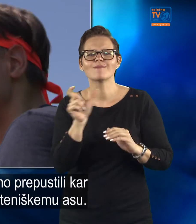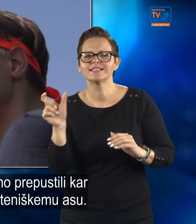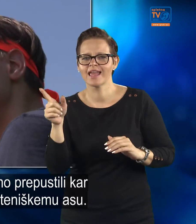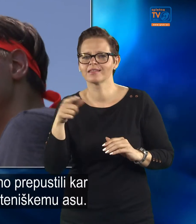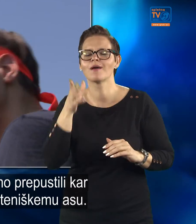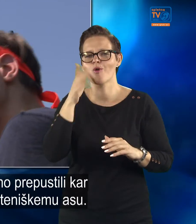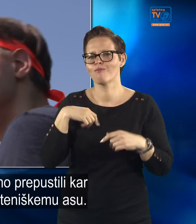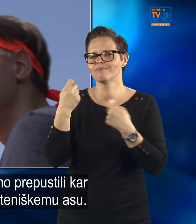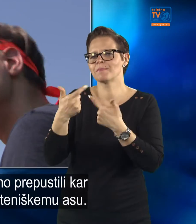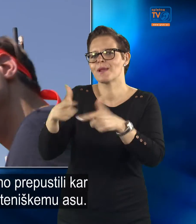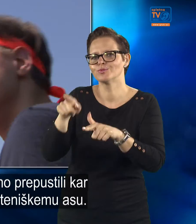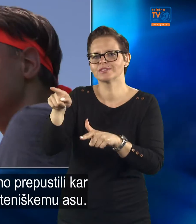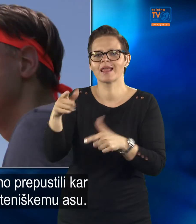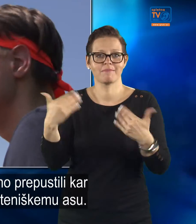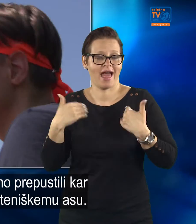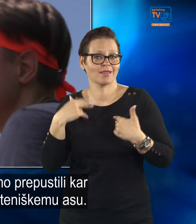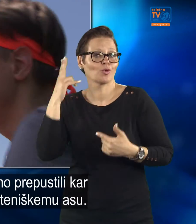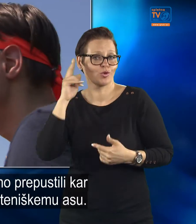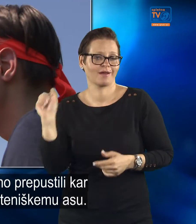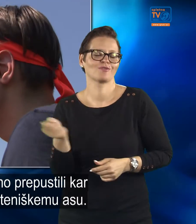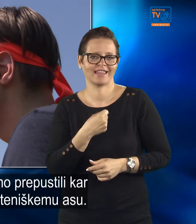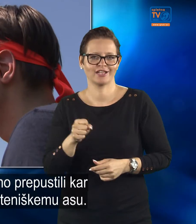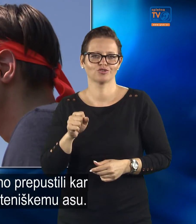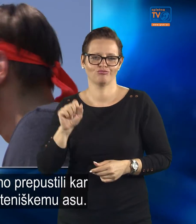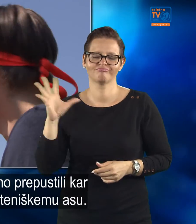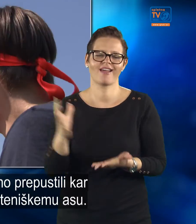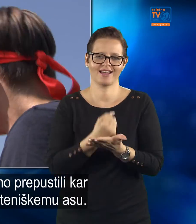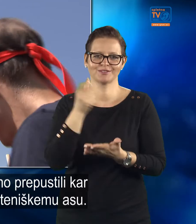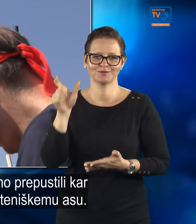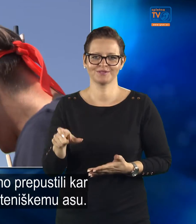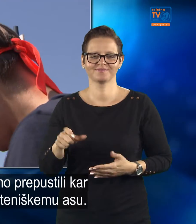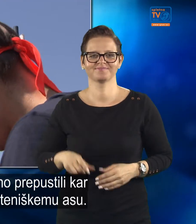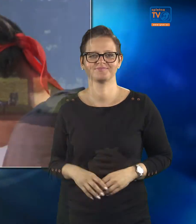Zadnje besede bomo prepustili kar mlademu gluhemu teniškemu asu.